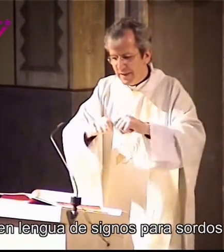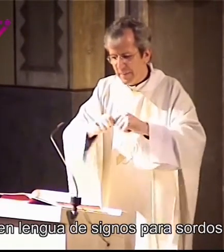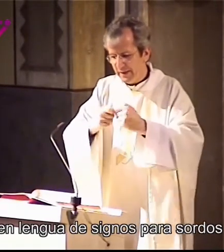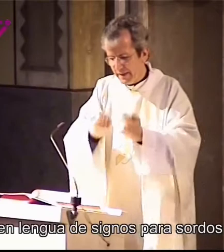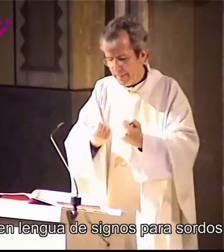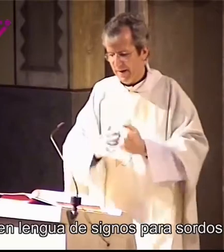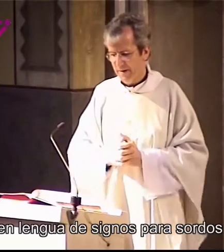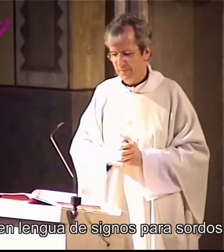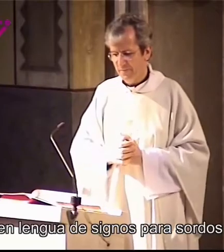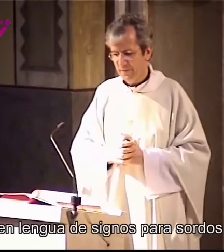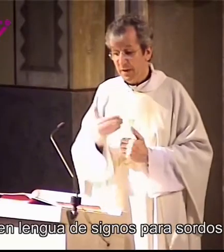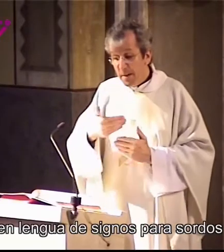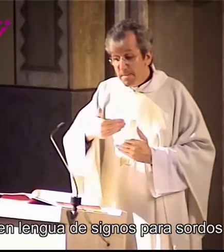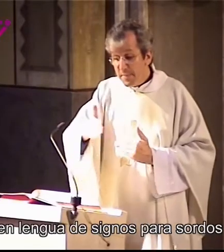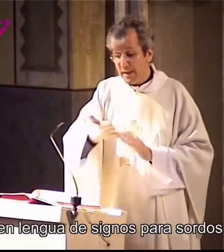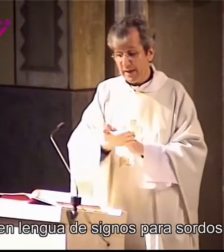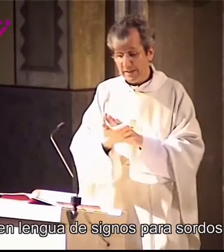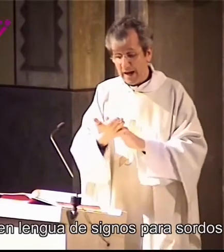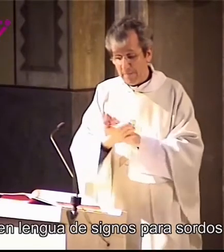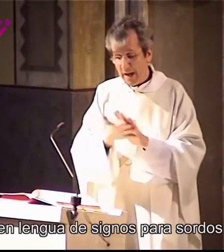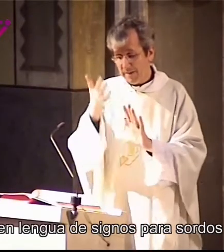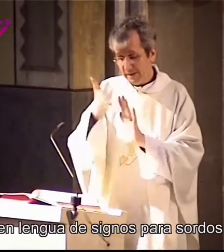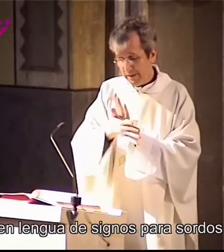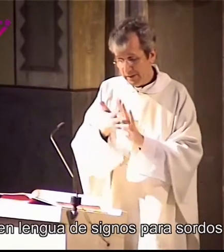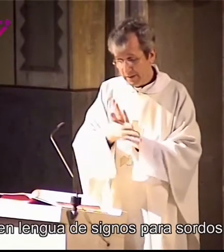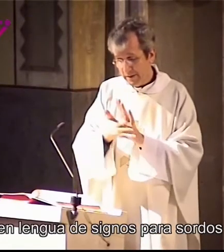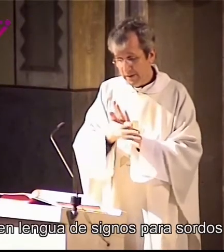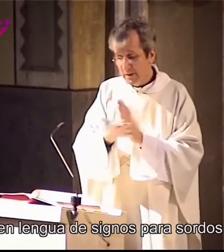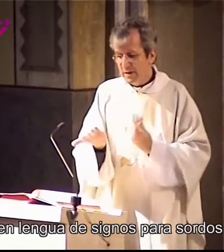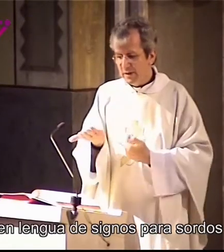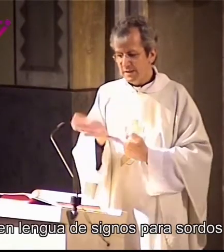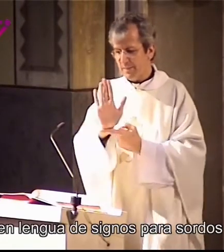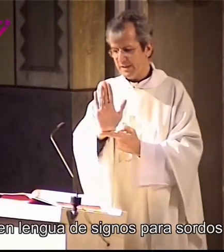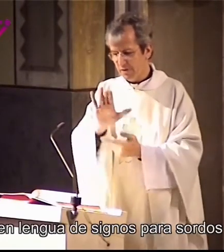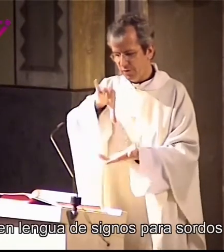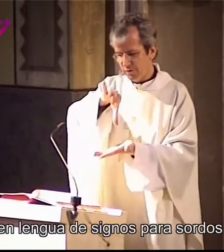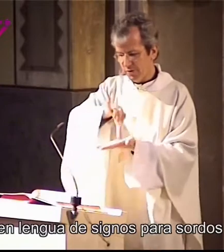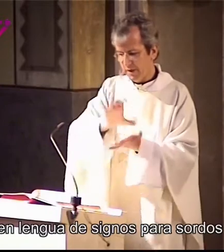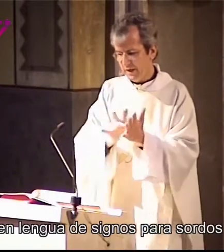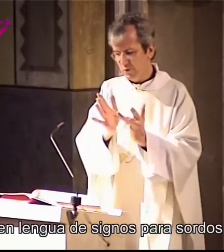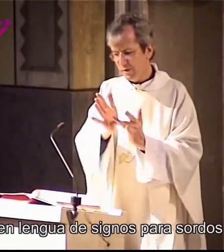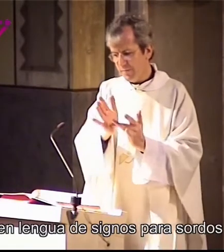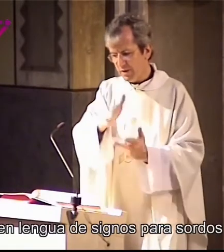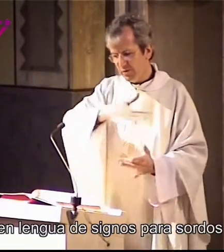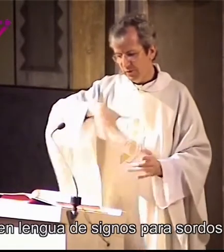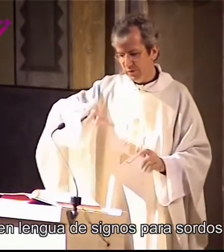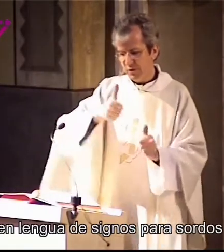partir el pan. Mientras hablaban, se presentó Jesús en medio de sus